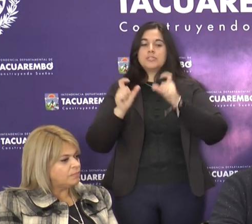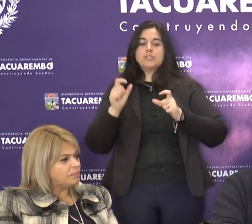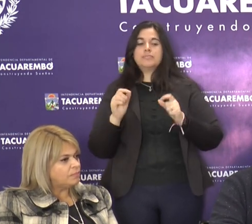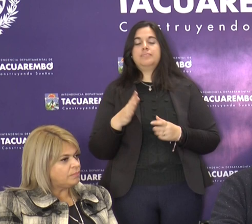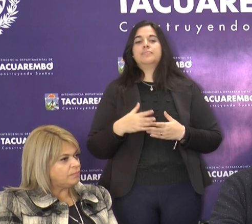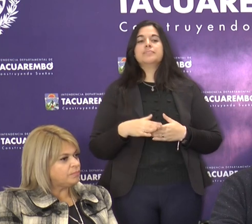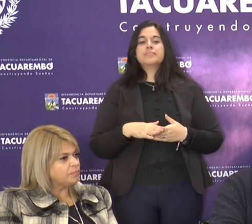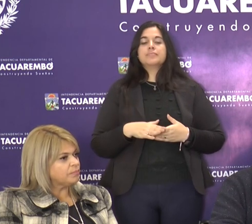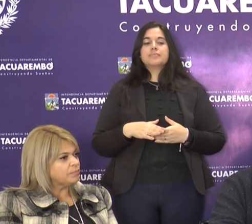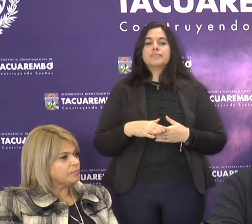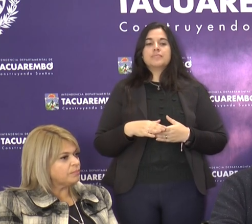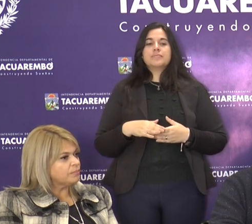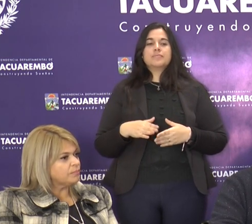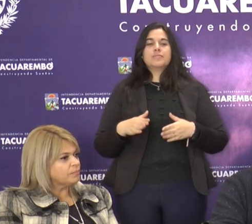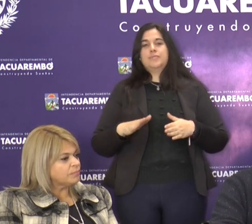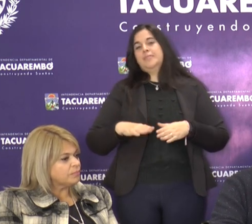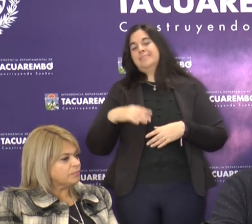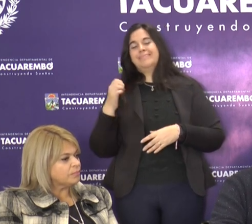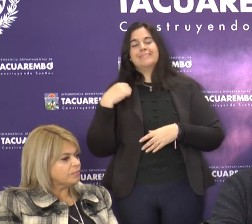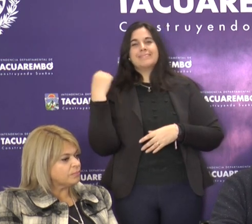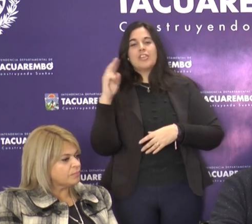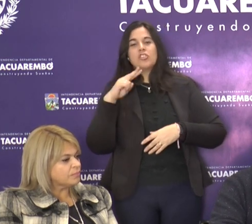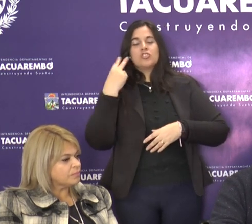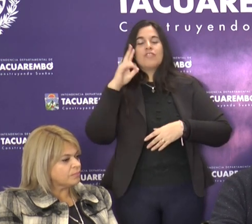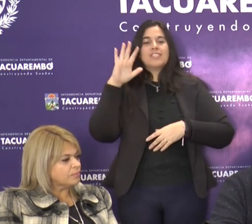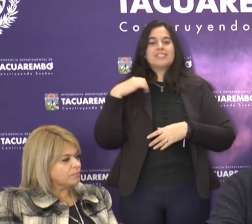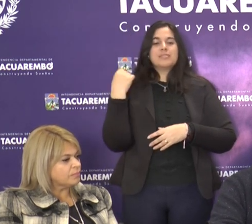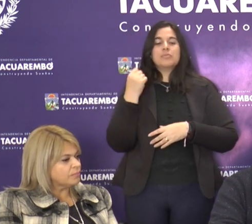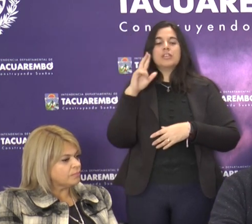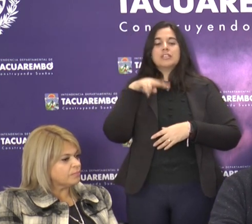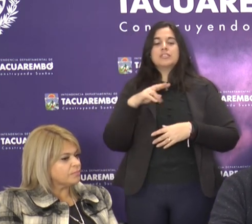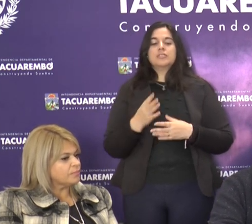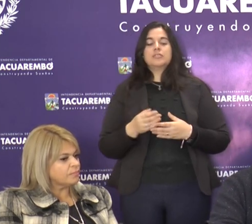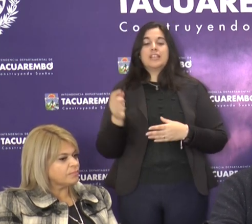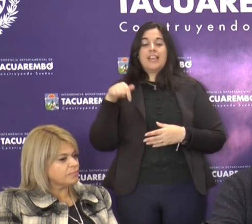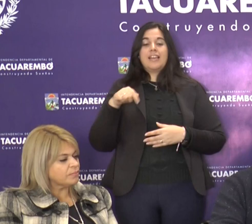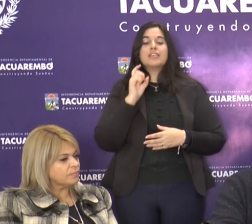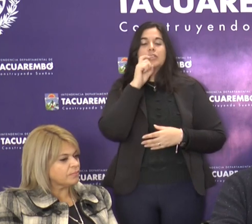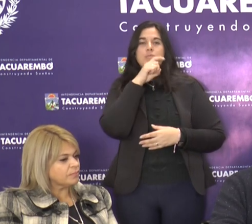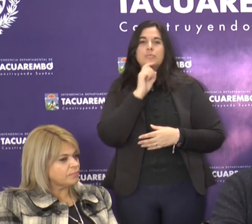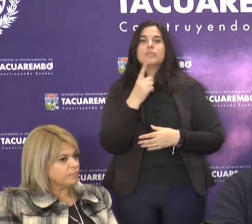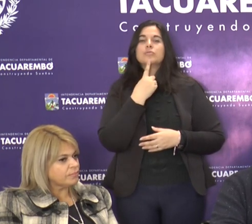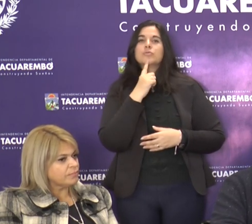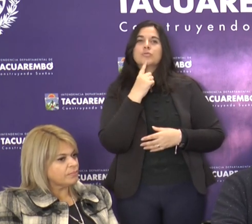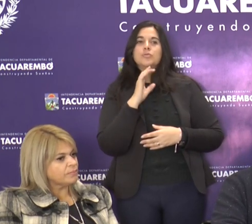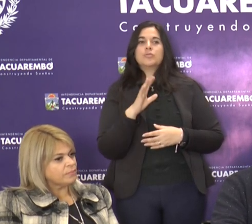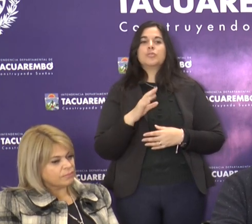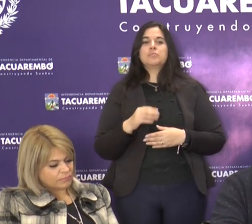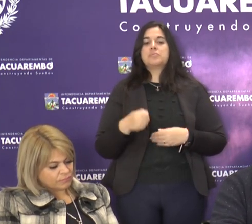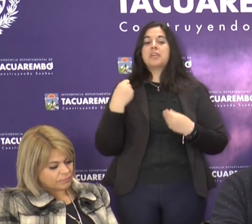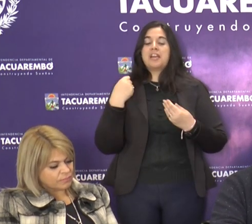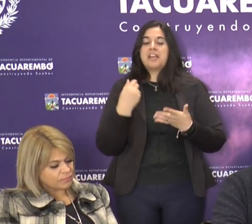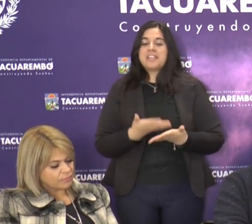que doblemente satisfecho porque se haya realizado en Tacuarembó y porque indudablemente va a redundar en